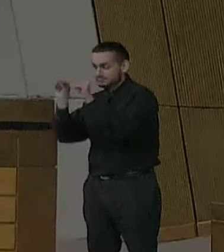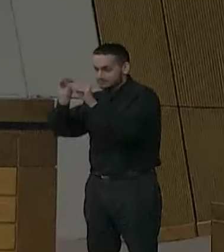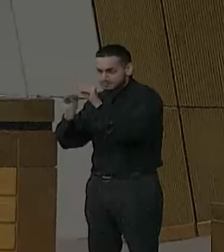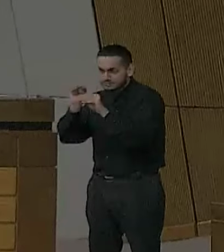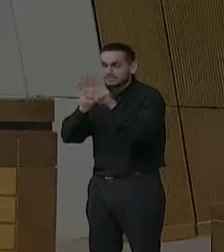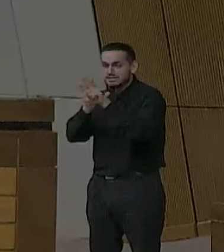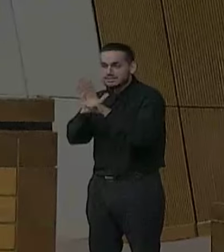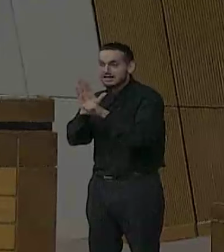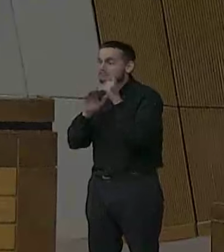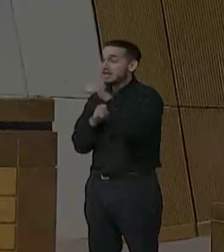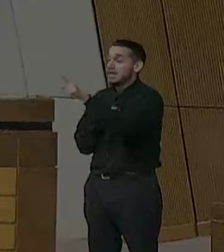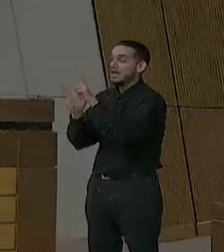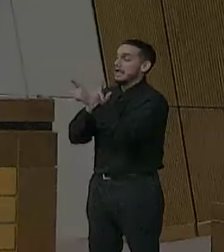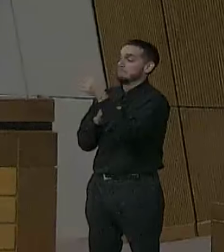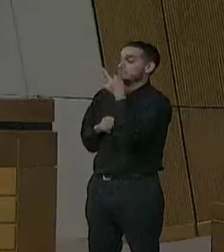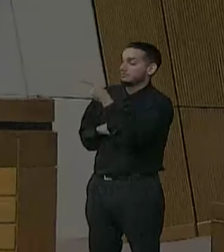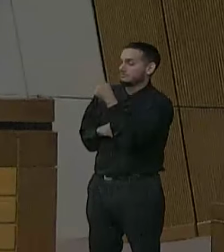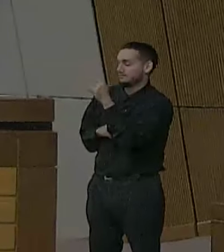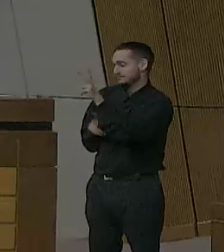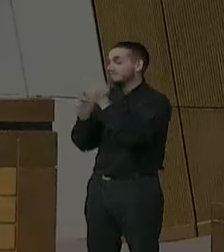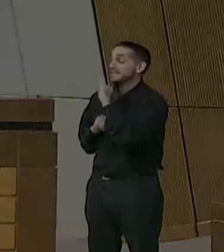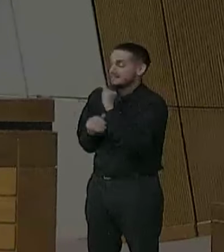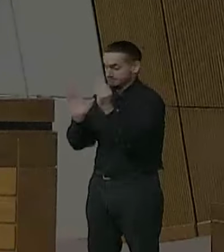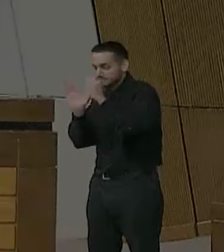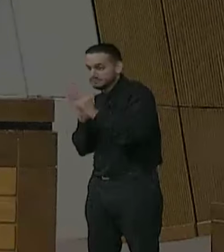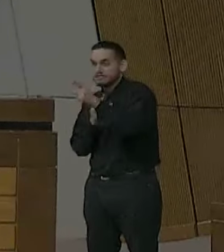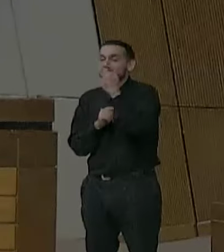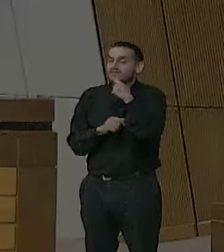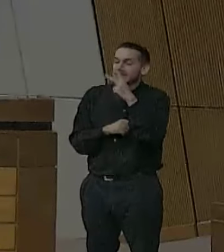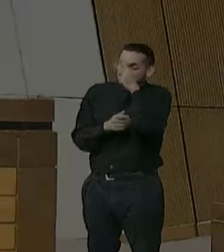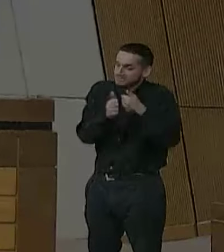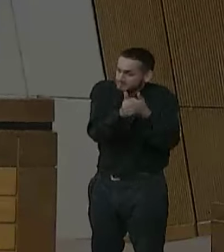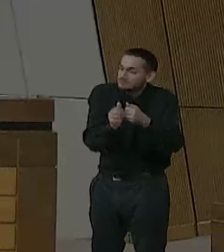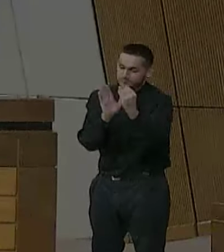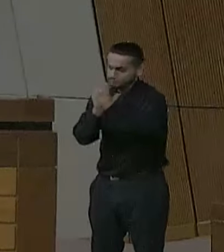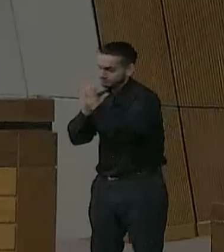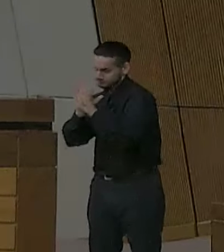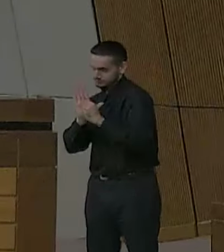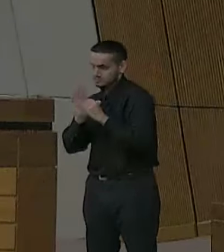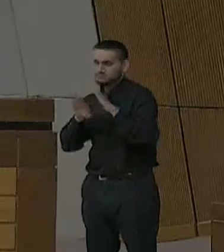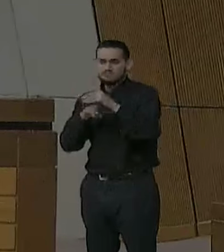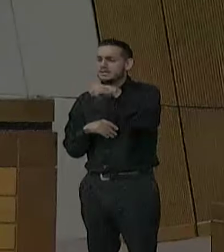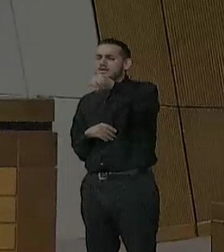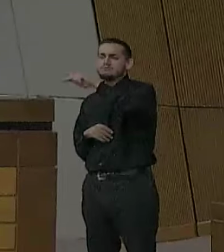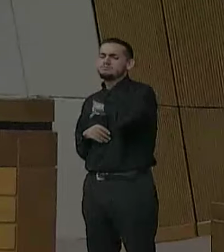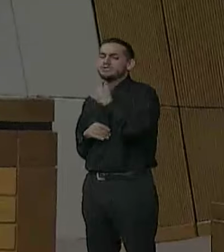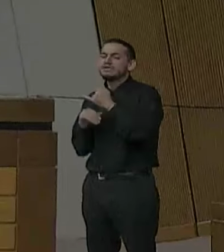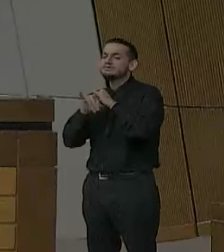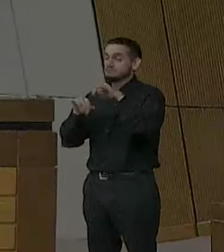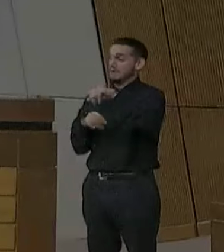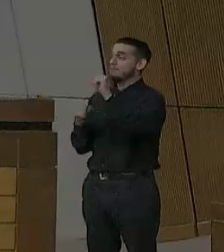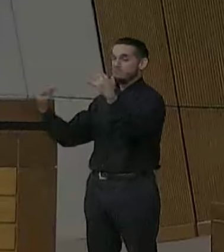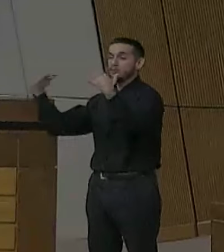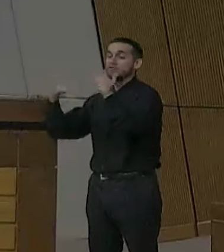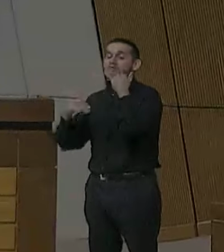ley se pueda tener en cuenta también esas opiniones que probablemente hoy no están, ¿verdad? Porque muchos están conectados a través de la transmisión virtual,